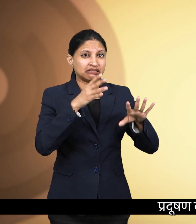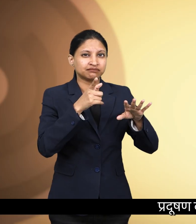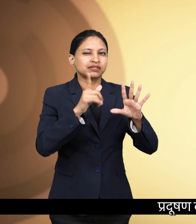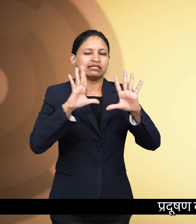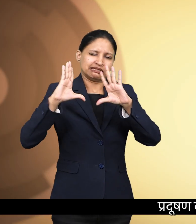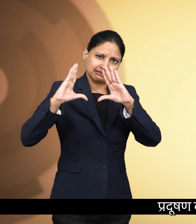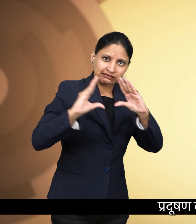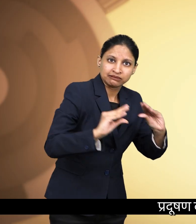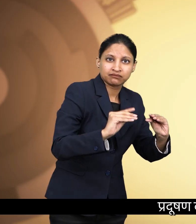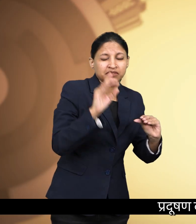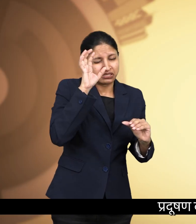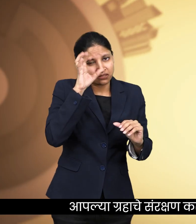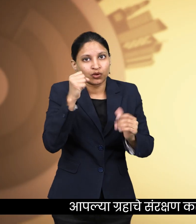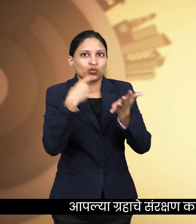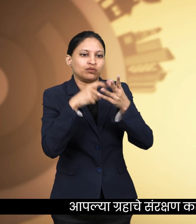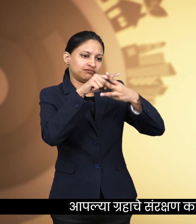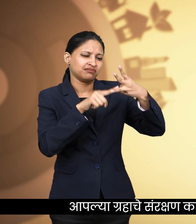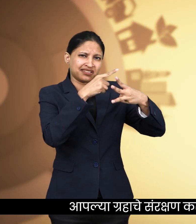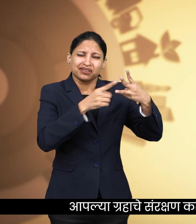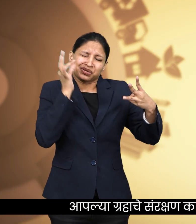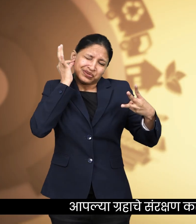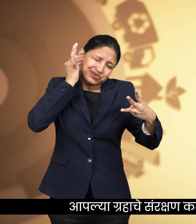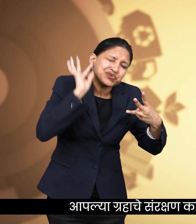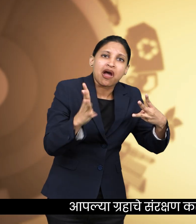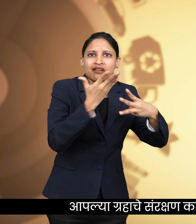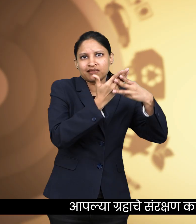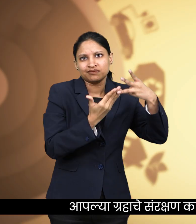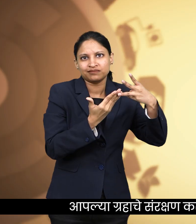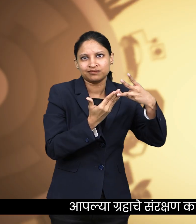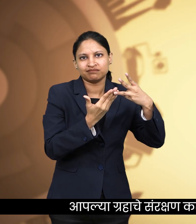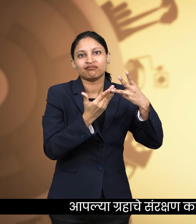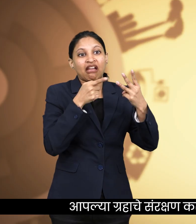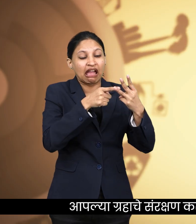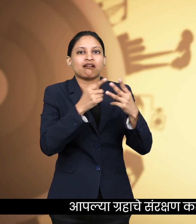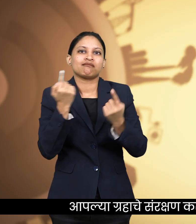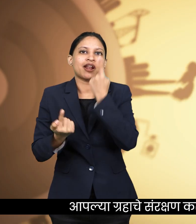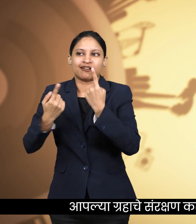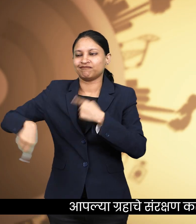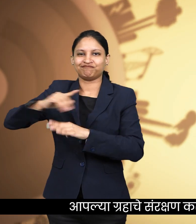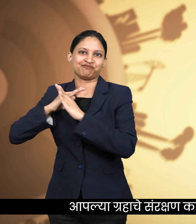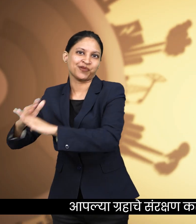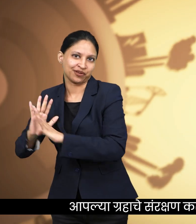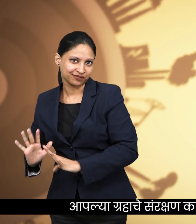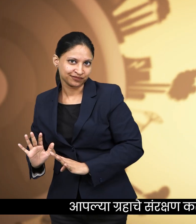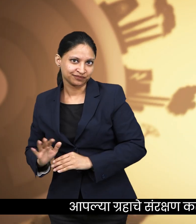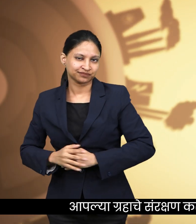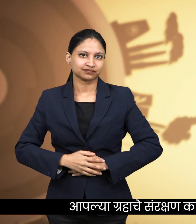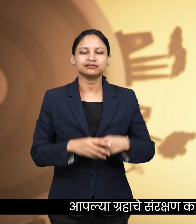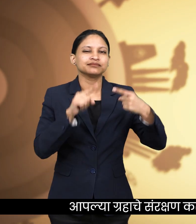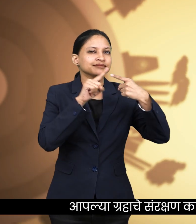कमी करण्यासाठी आपल्या ग्रहाचे संरक्षण करण्याचे 3 सुवर्ण नियम लक्षात ठेवूया.